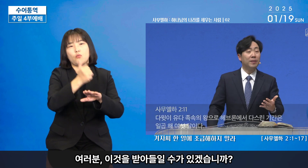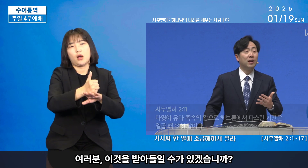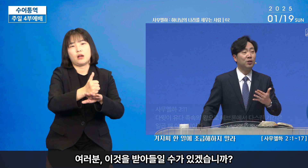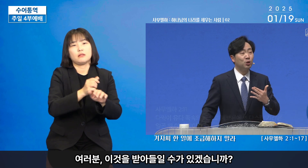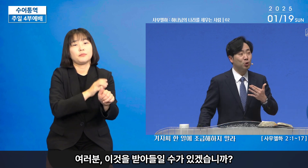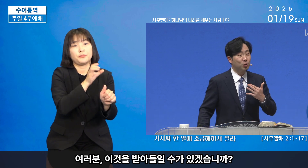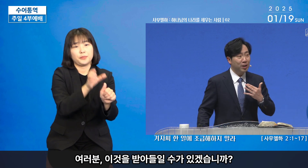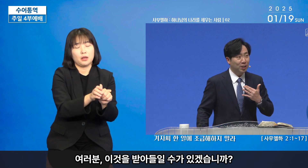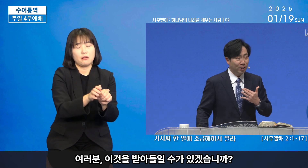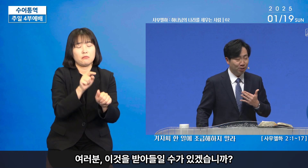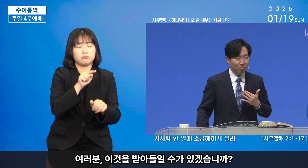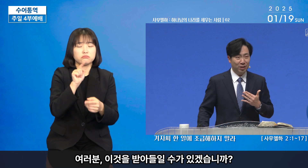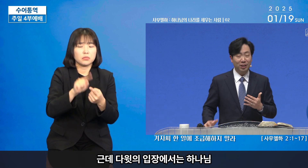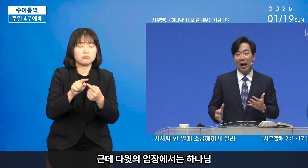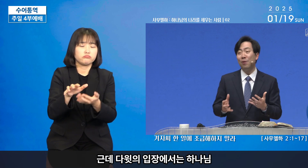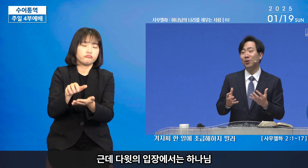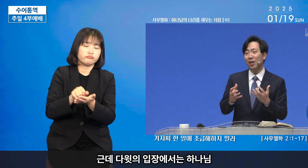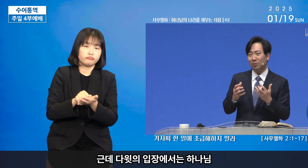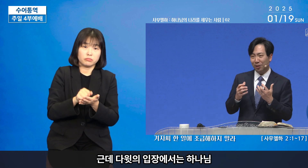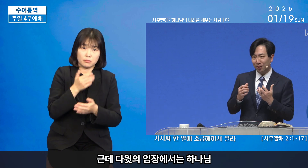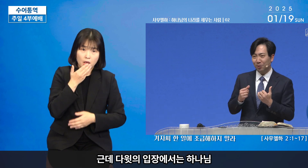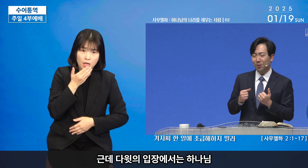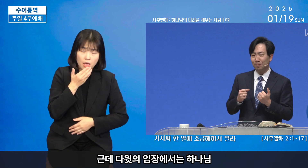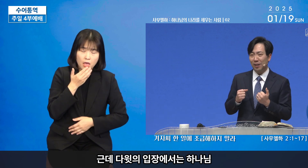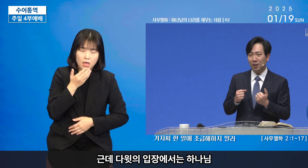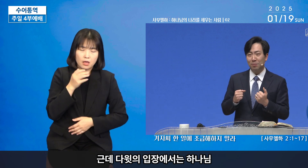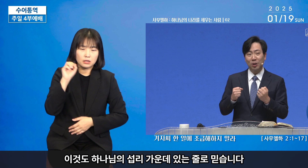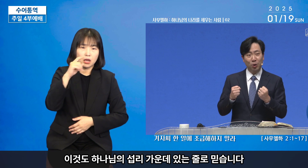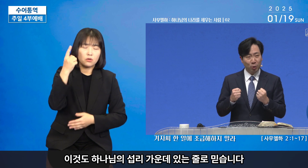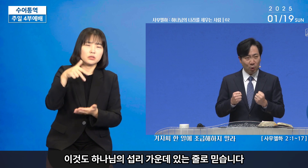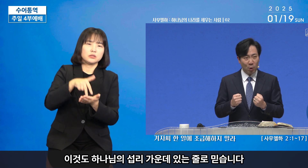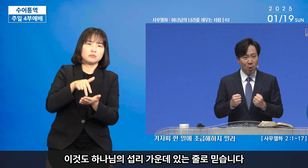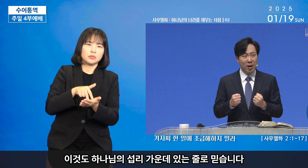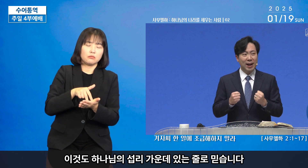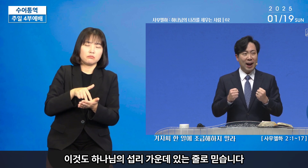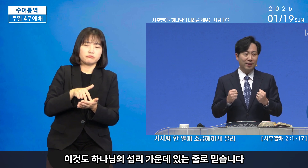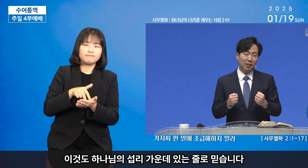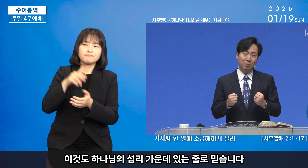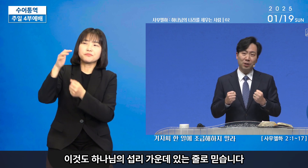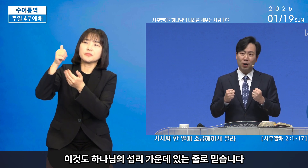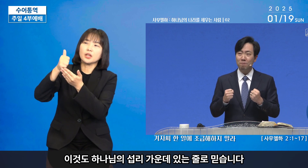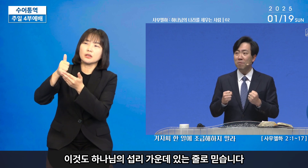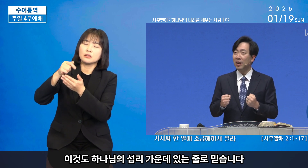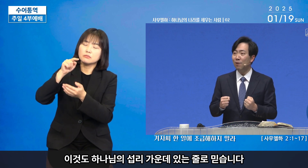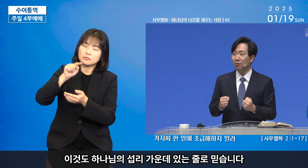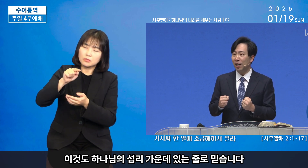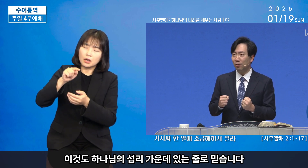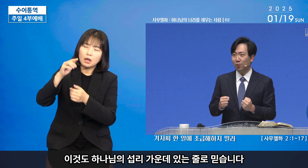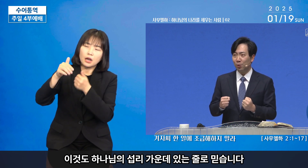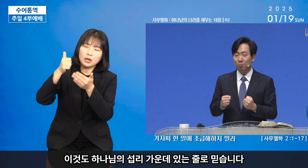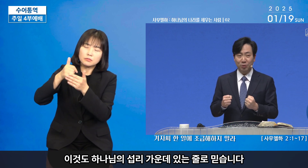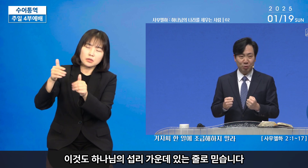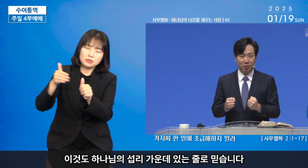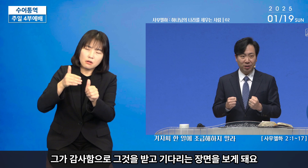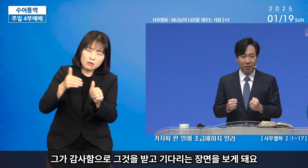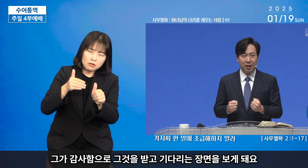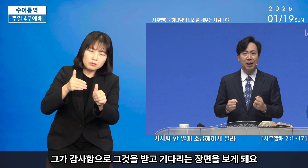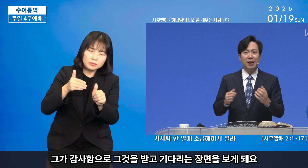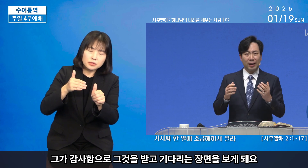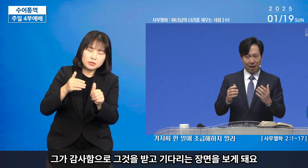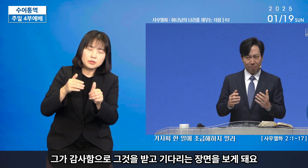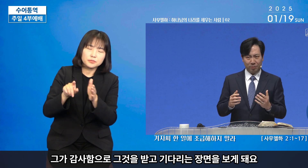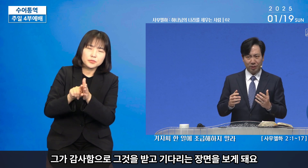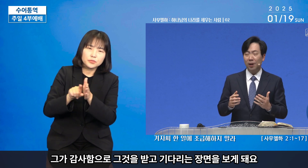이것을 받아들일 수가 있겠습니까? 근데 다윗의 입장에서는 하나님, 이것도 하나님의 섭리 가운데 있는 줄로 믿습니다.